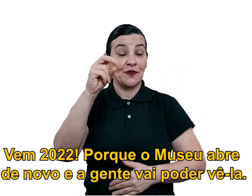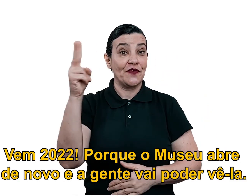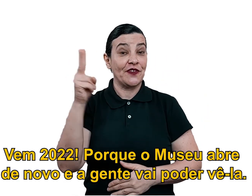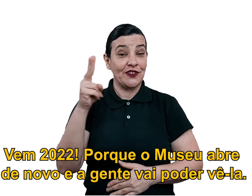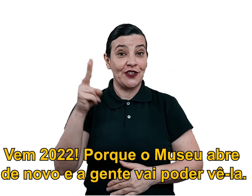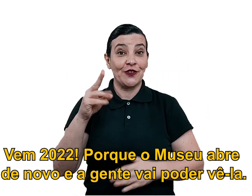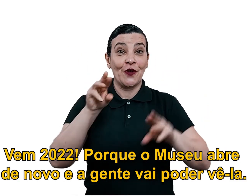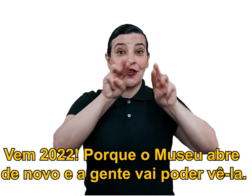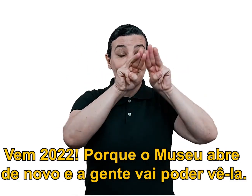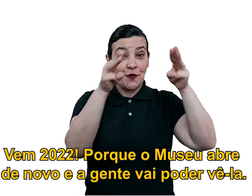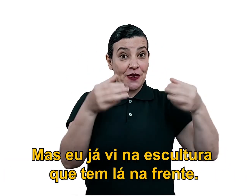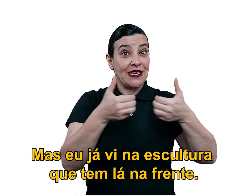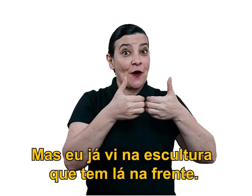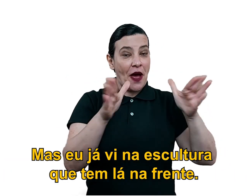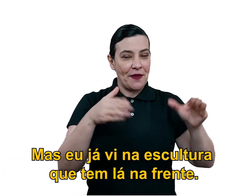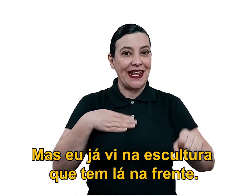novo e a gente poder vê-la. Mas eu já vi